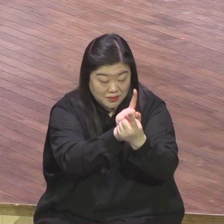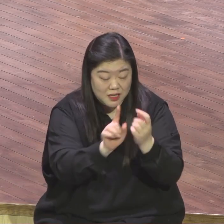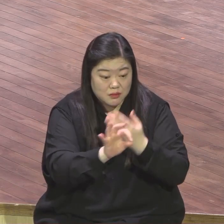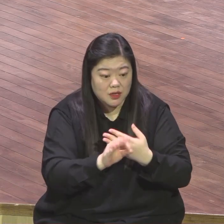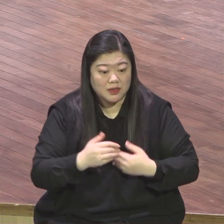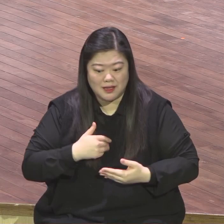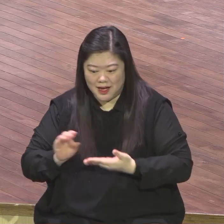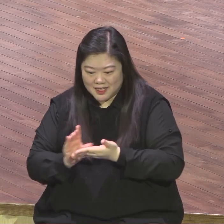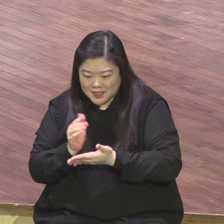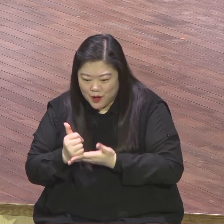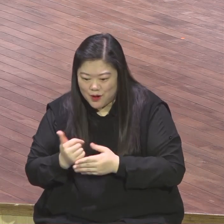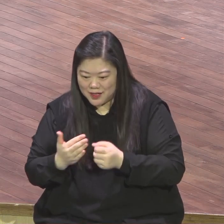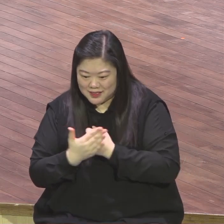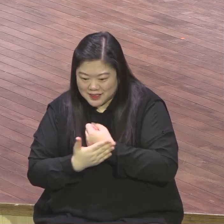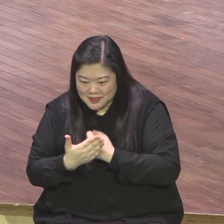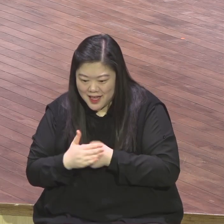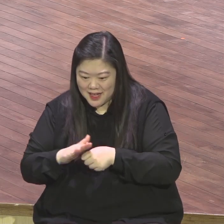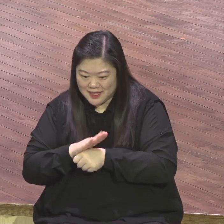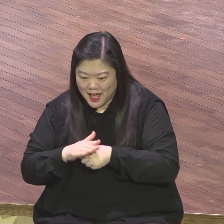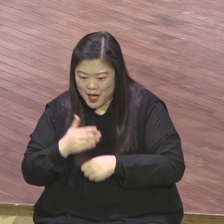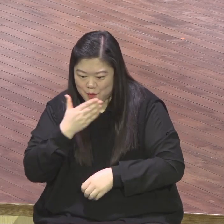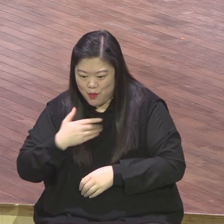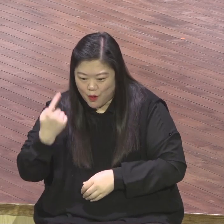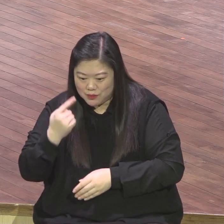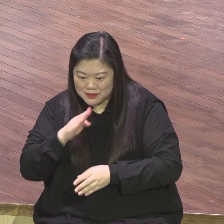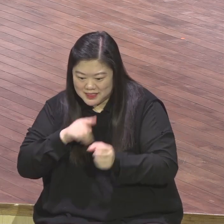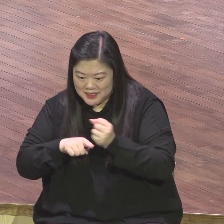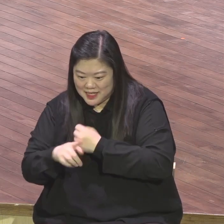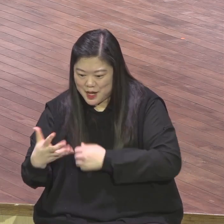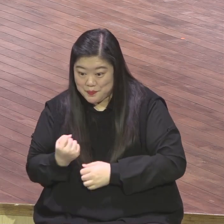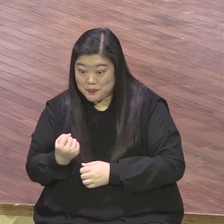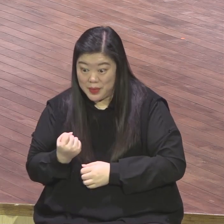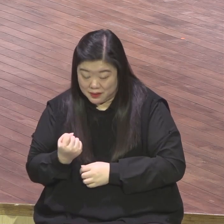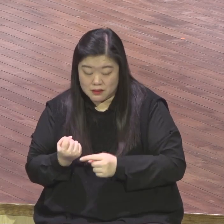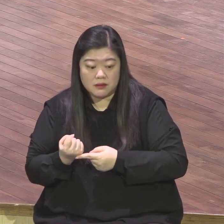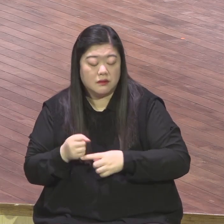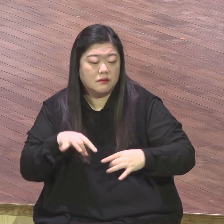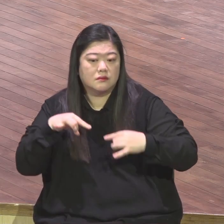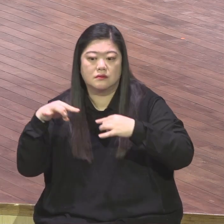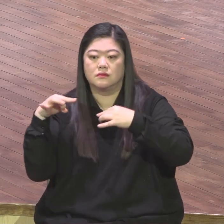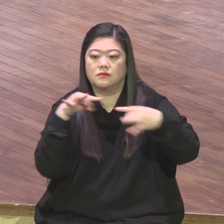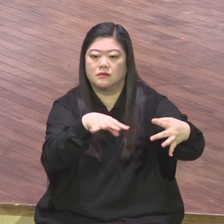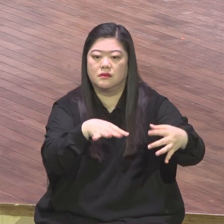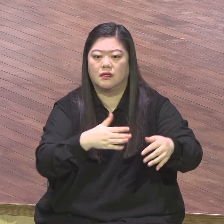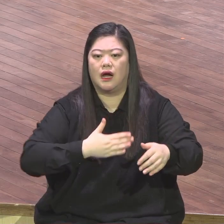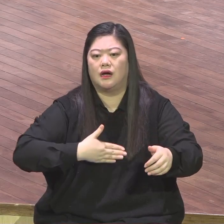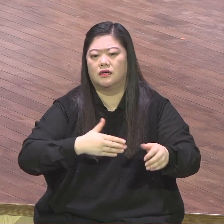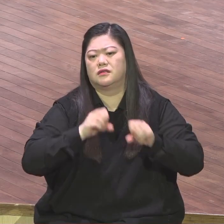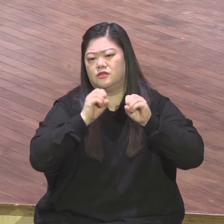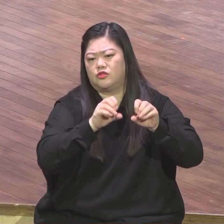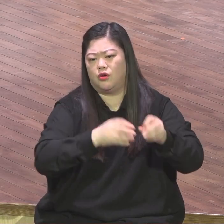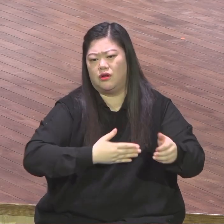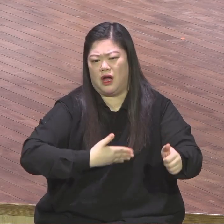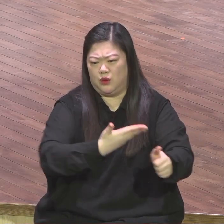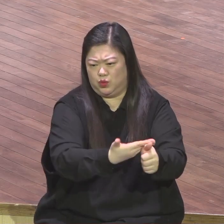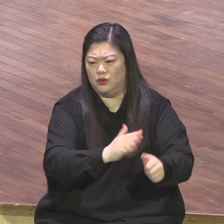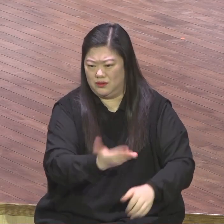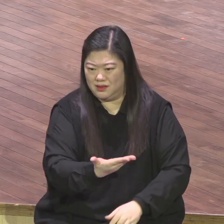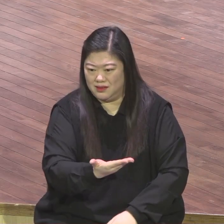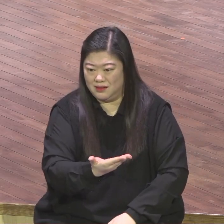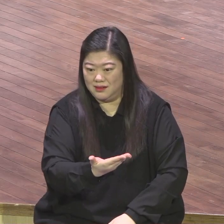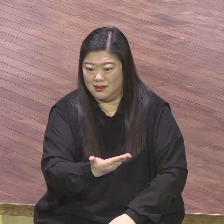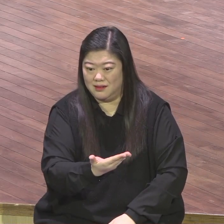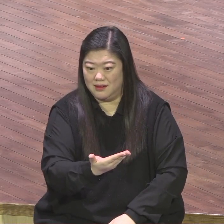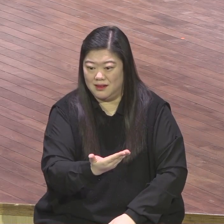내가 참 진리의 이 복음을 내가 전하는 그것이 우리 인생의 최대 목표가 되어야 된다.